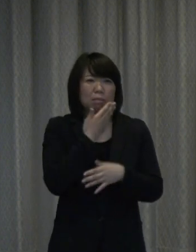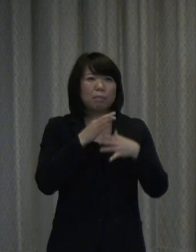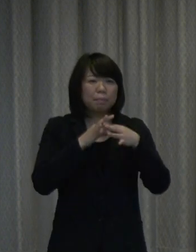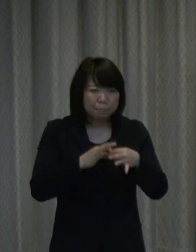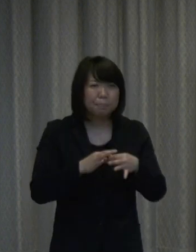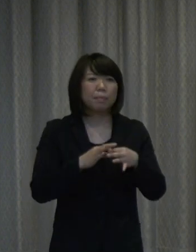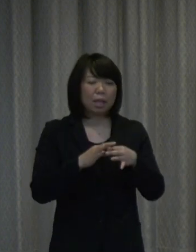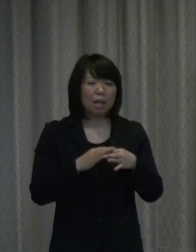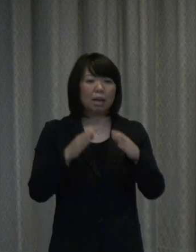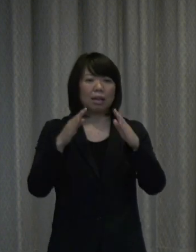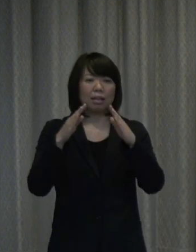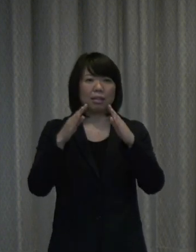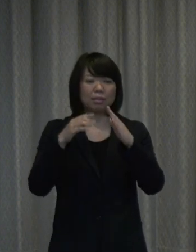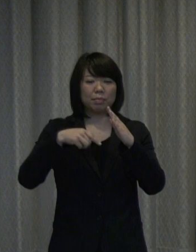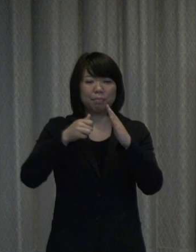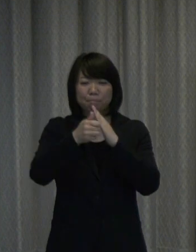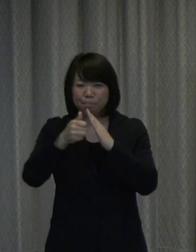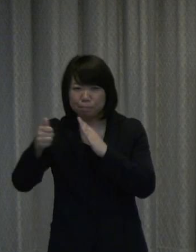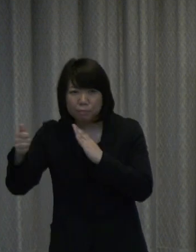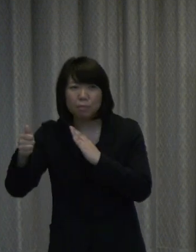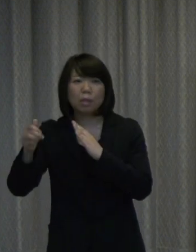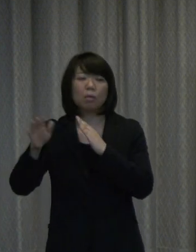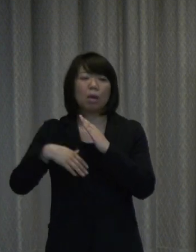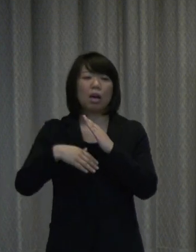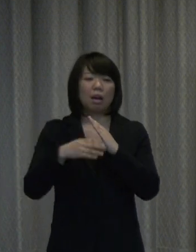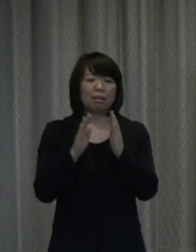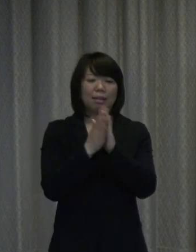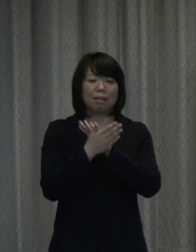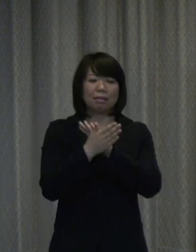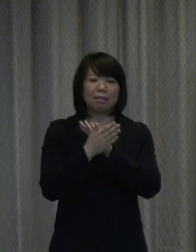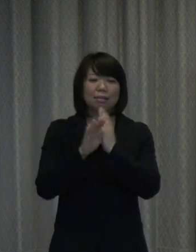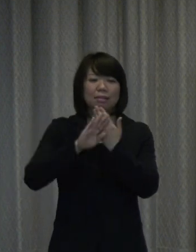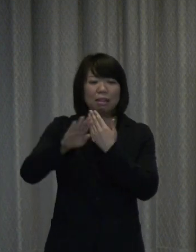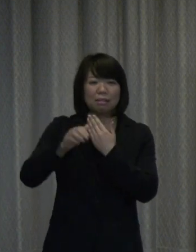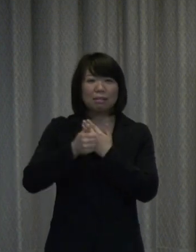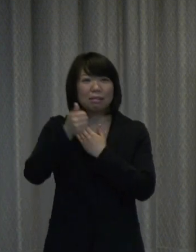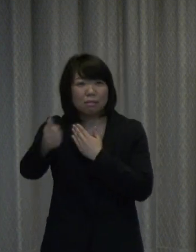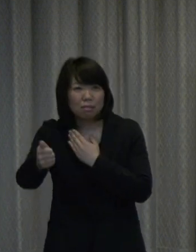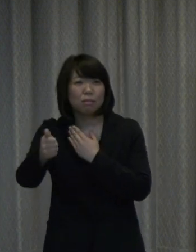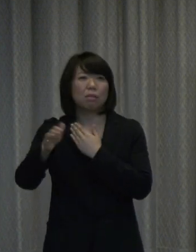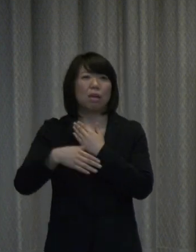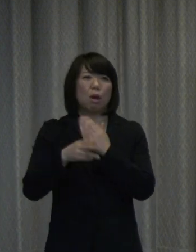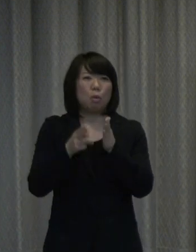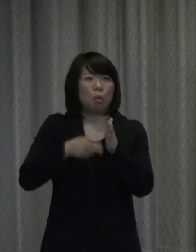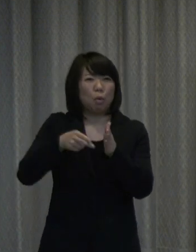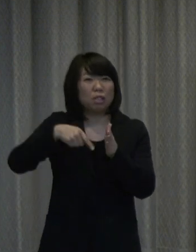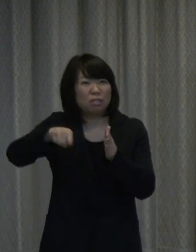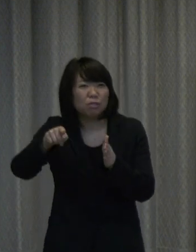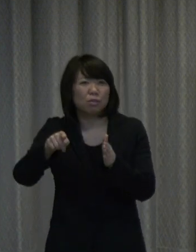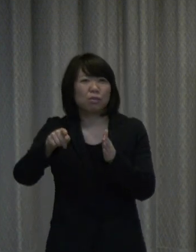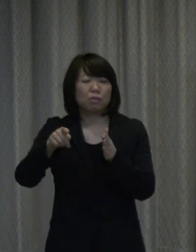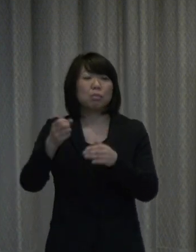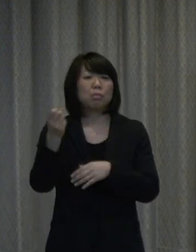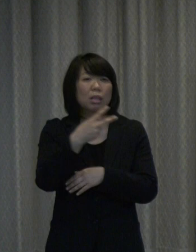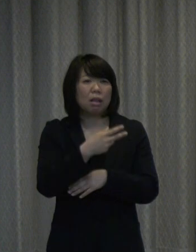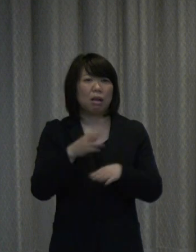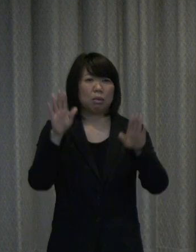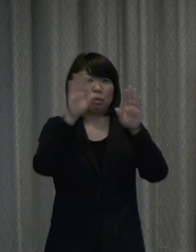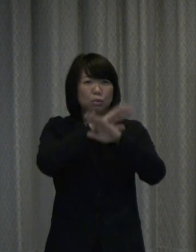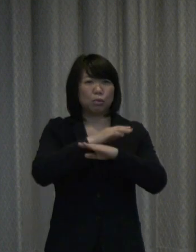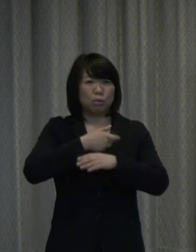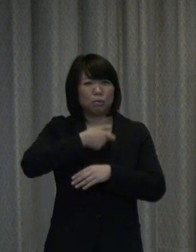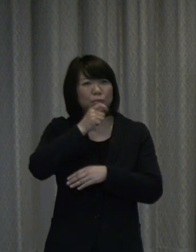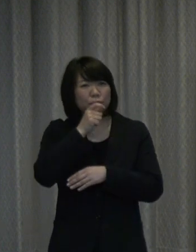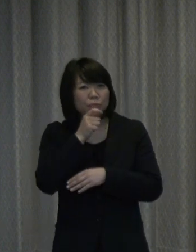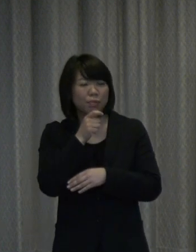など県外への移動をお控えいただくこと、また接待を伴う